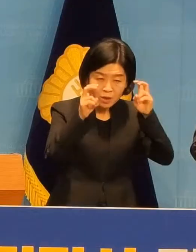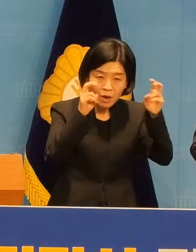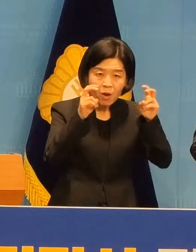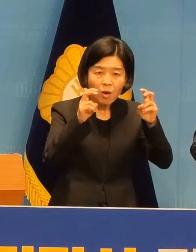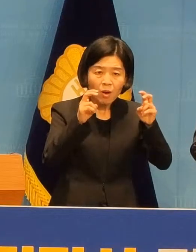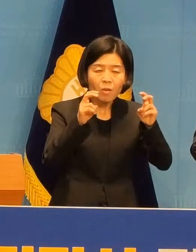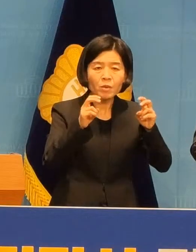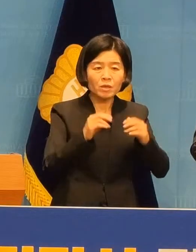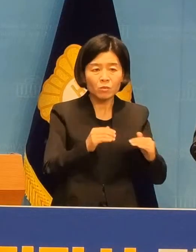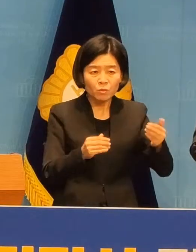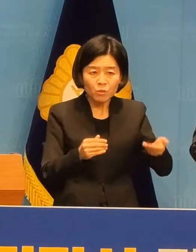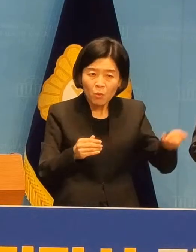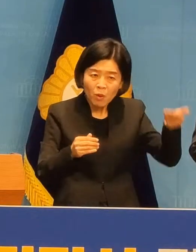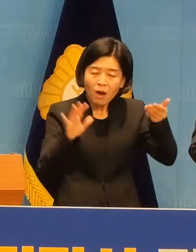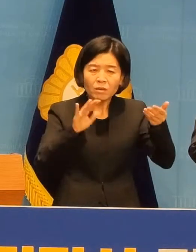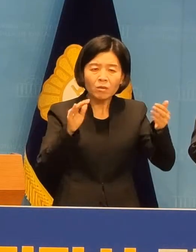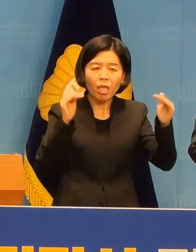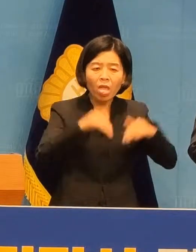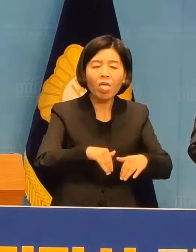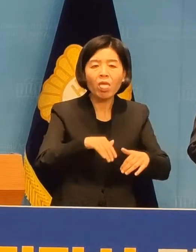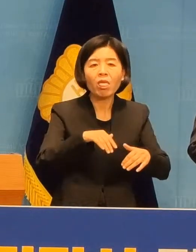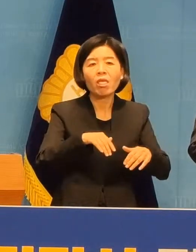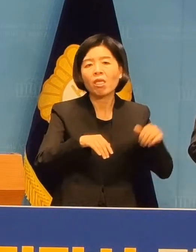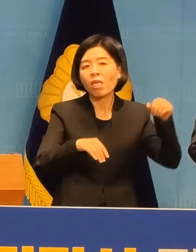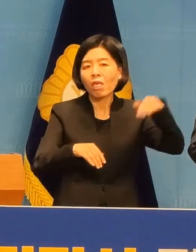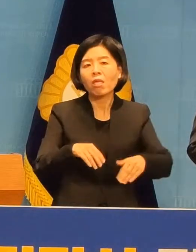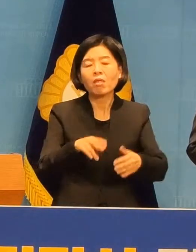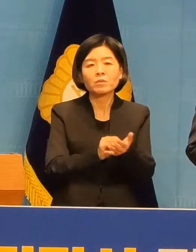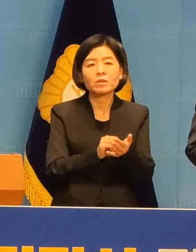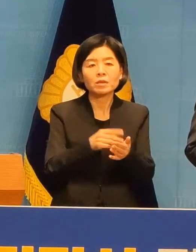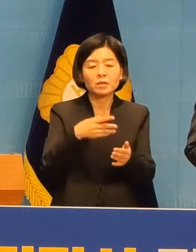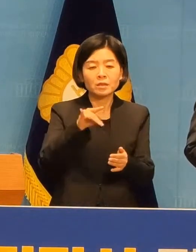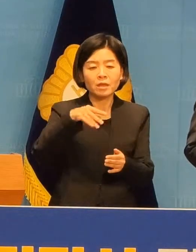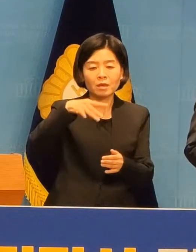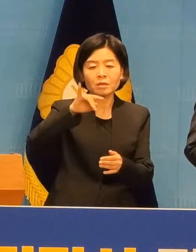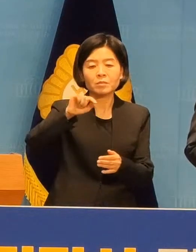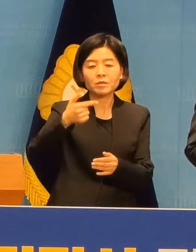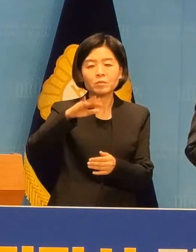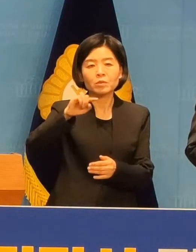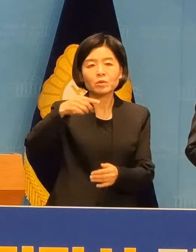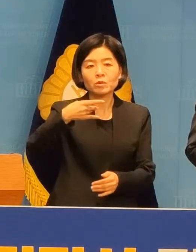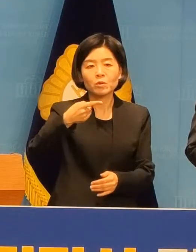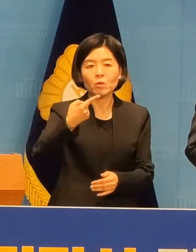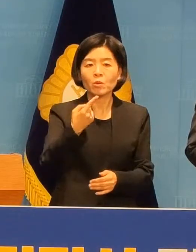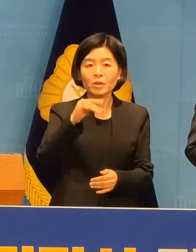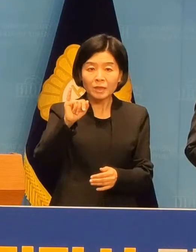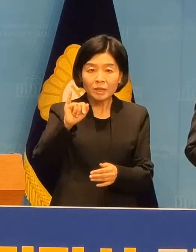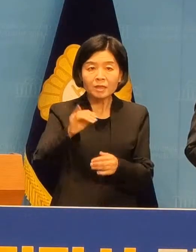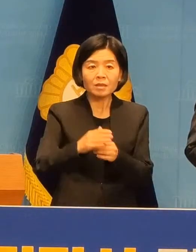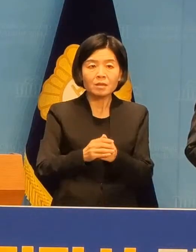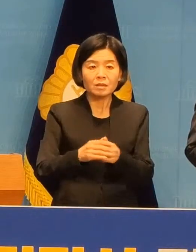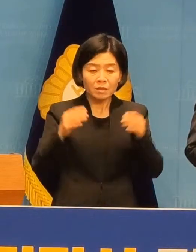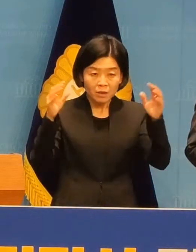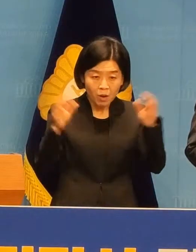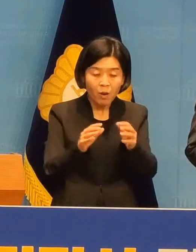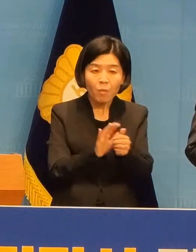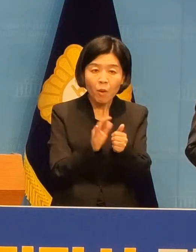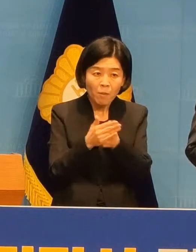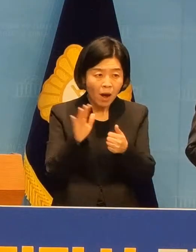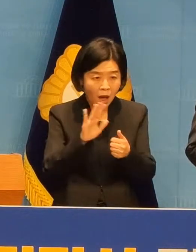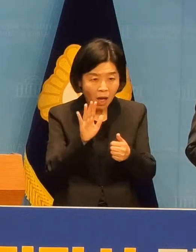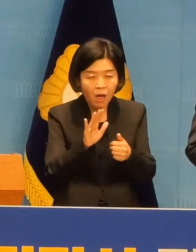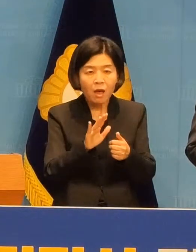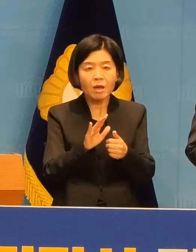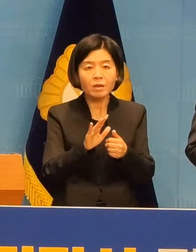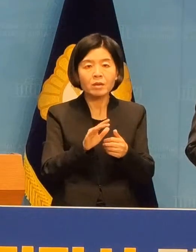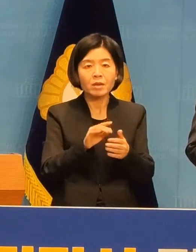문제점을 짚었습니다. 세븐브로이는 협업 종료 후 수백만 캔을 폐기하며 막대한 손실을 입고 보복성